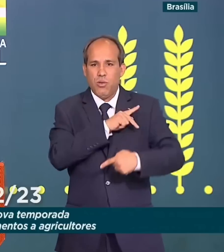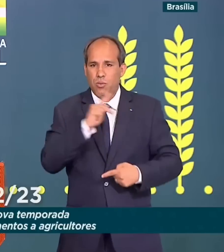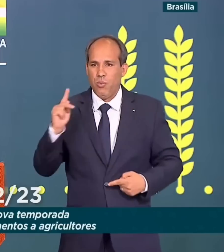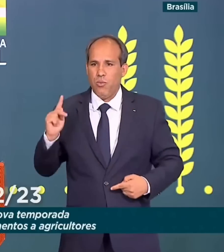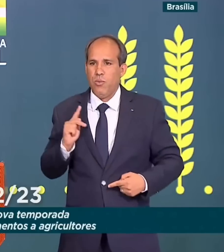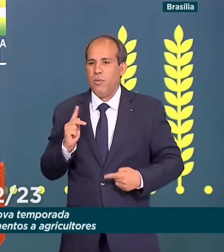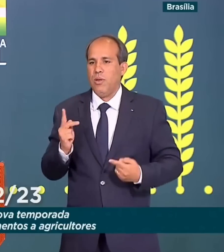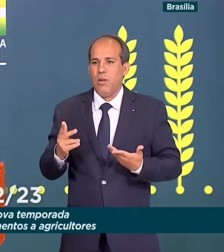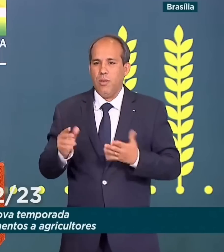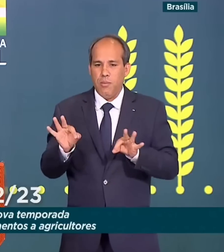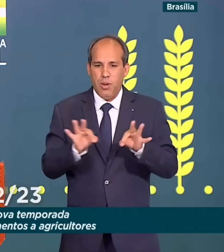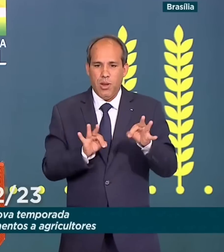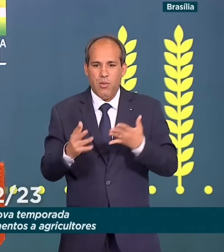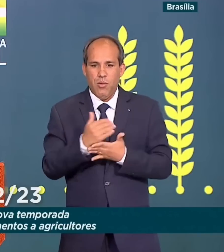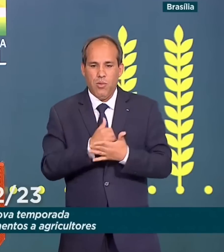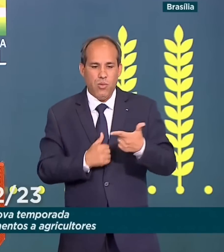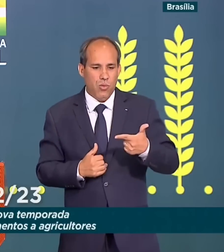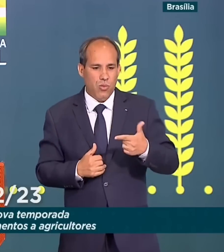A safra